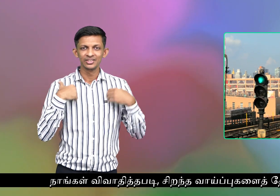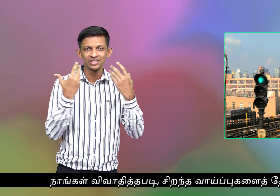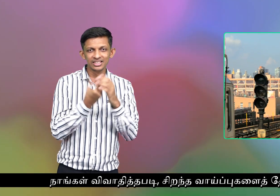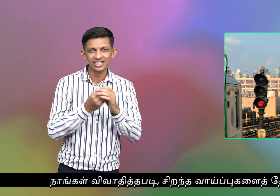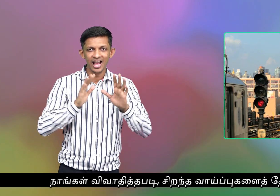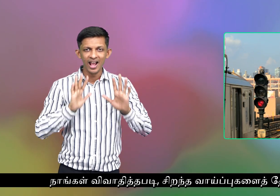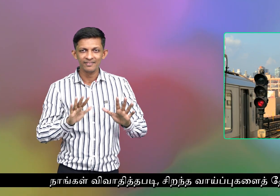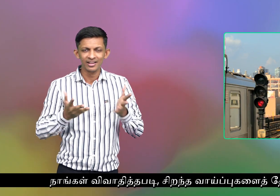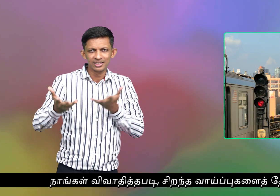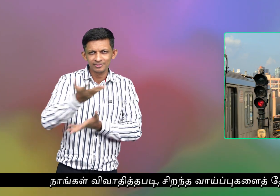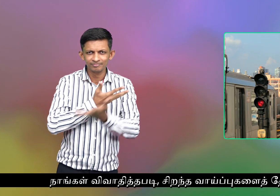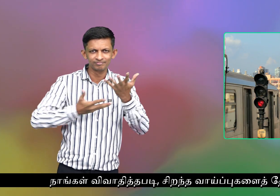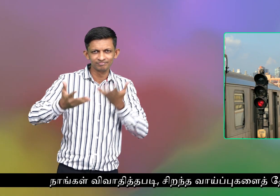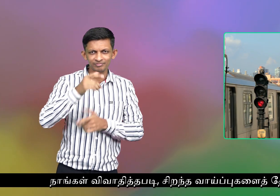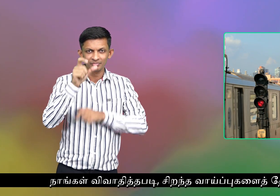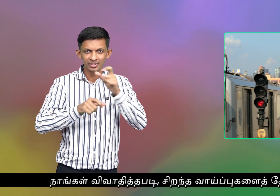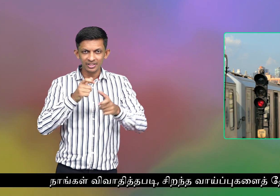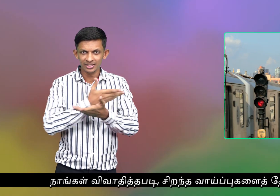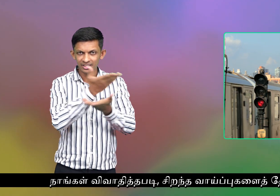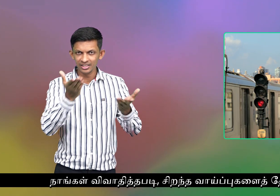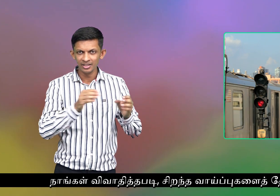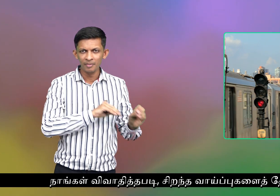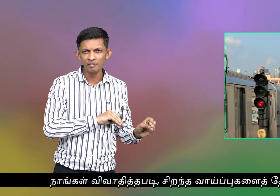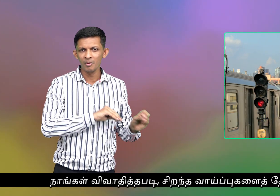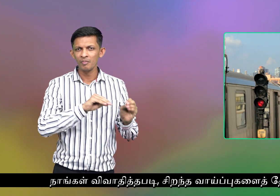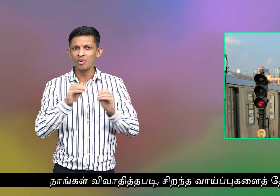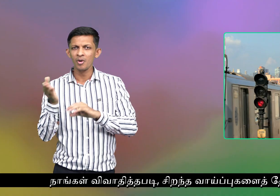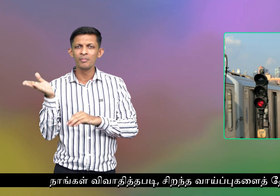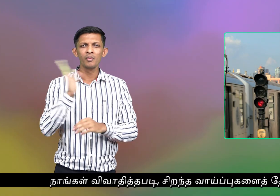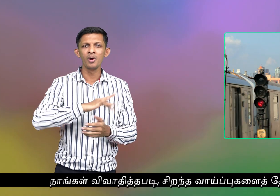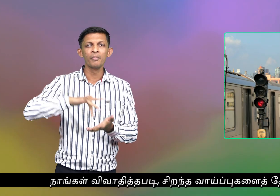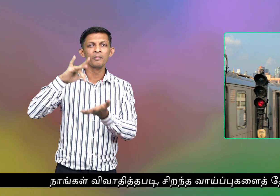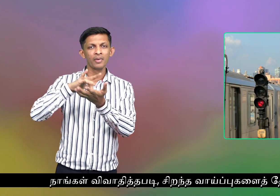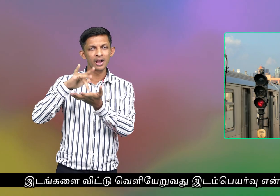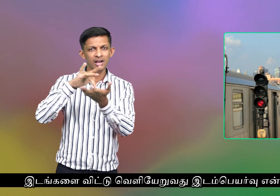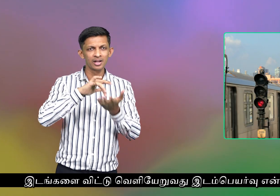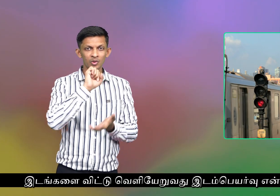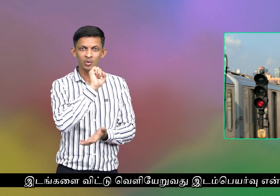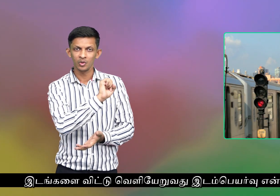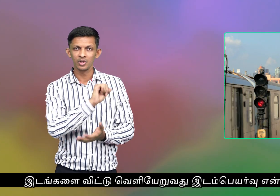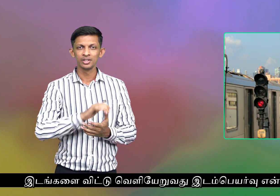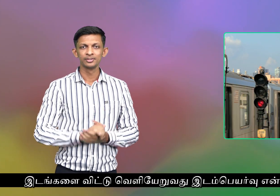நாம் விவாதித்தபடி, சிறந்த வாய்ப்புகளைத் தேடி மக்கள் தங்கள் இடங்களை விட்டு